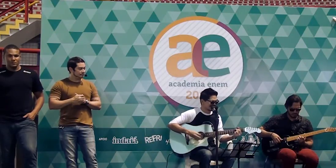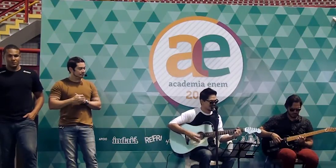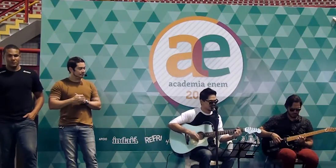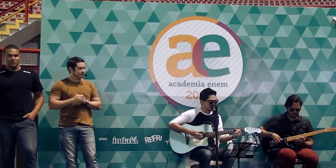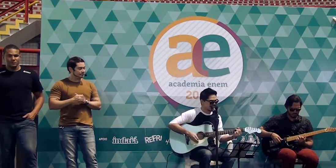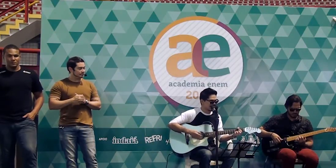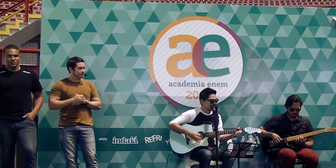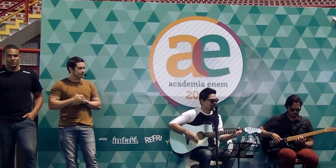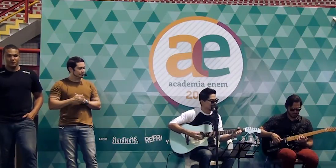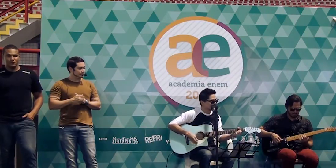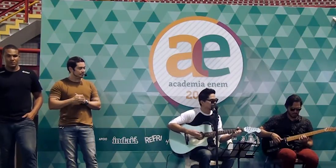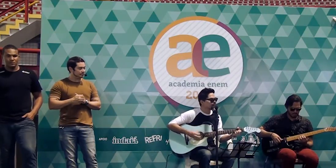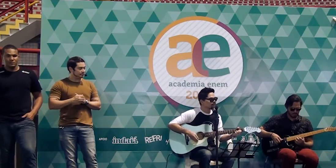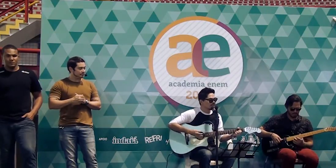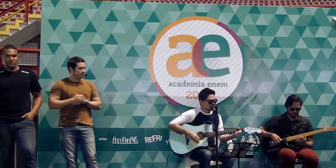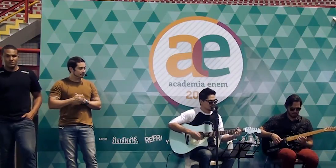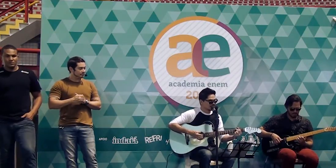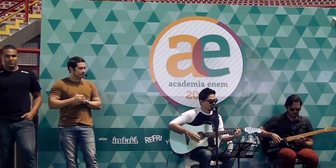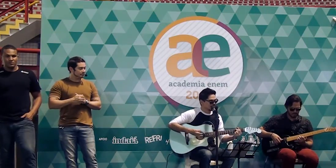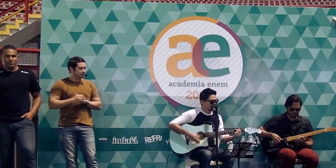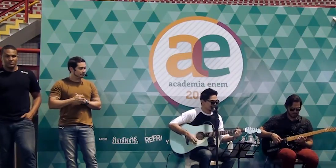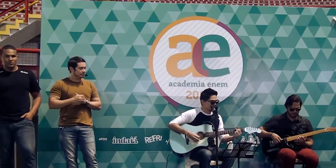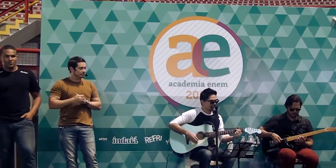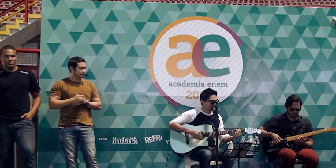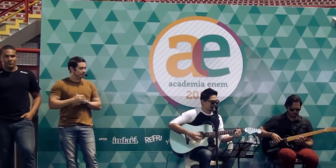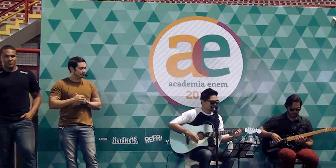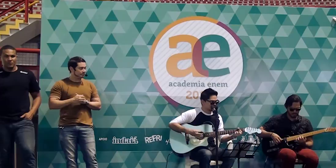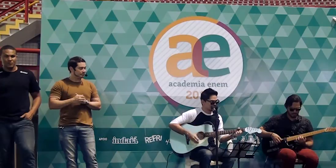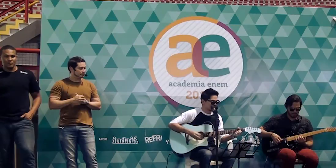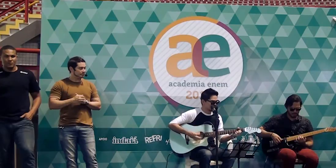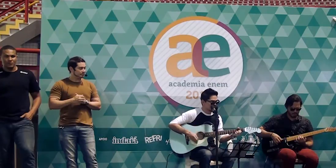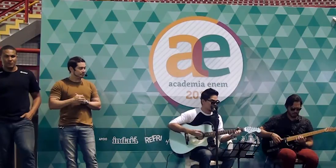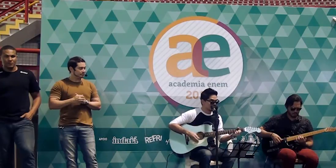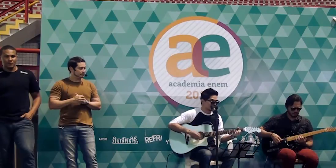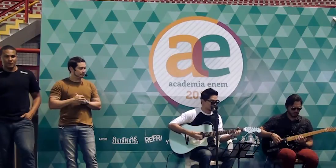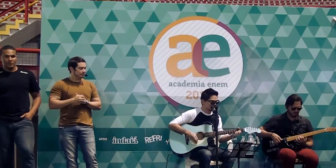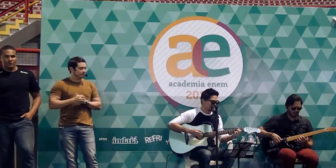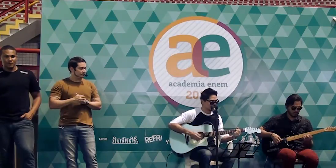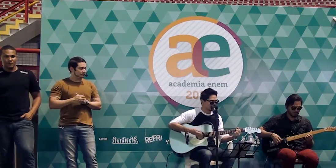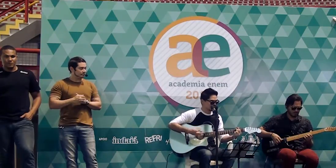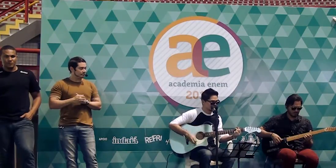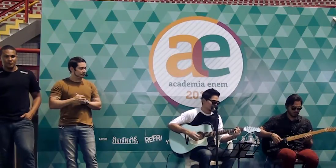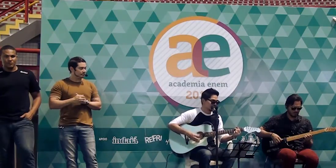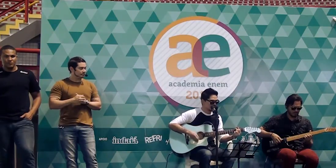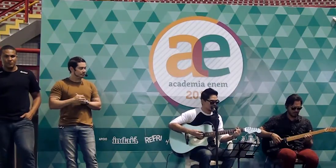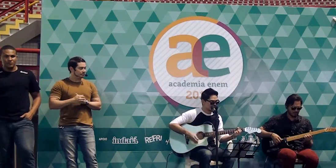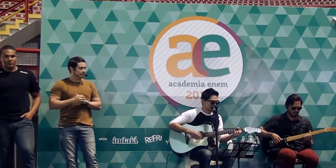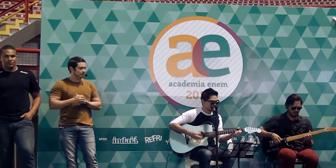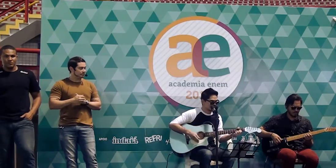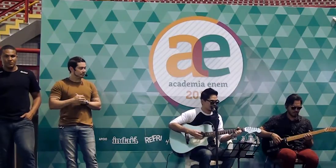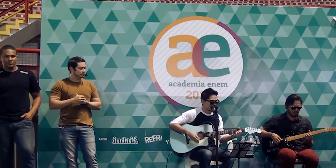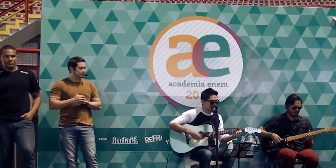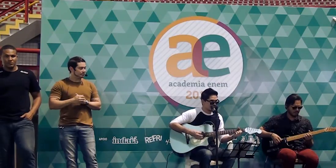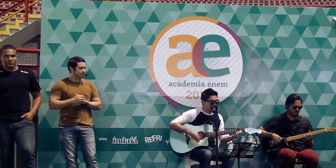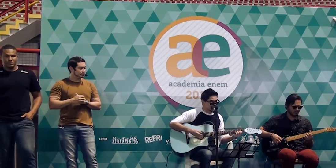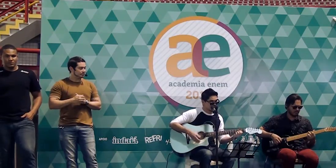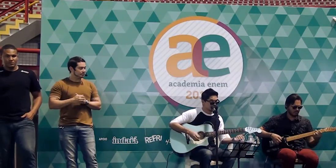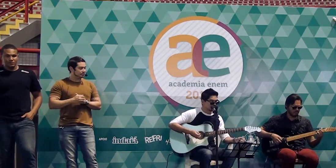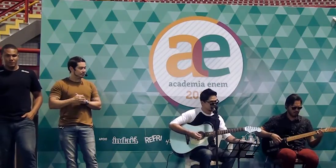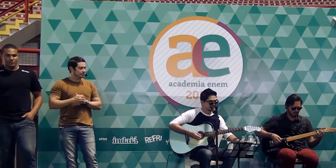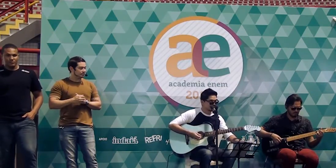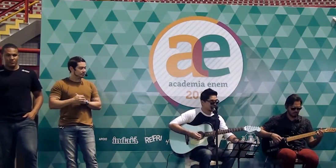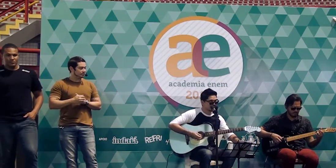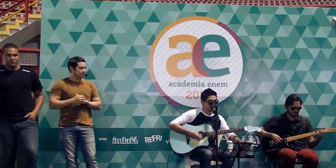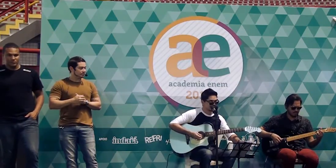coisas trazia de lá. Seu nome era Pablo e dizia que o negócio ele ia começar. E